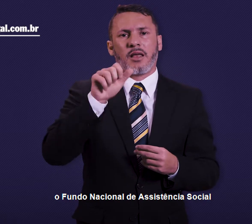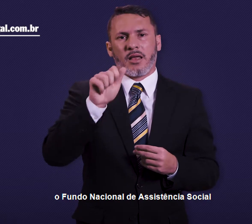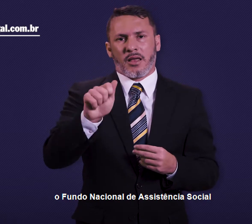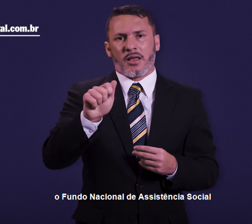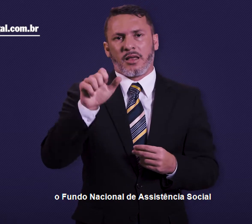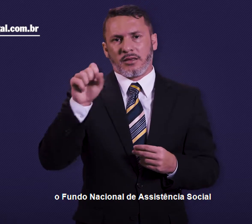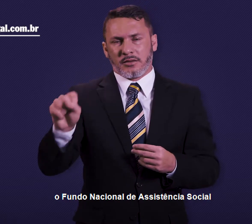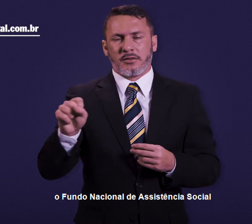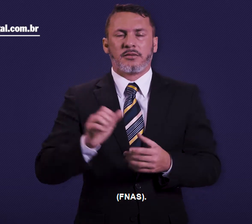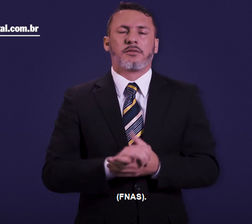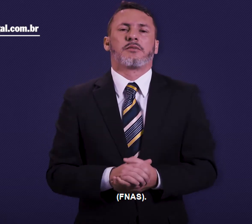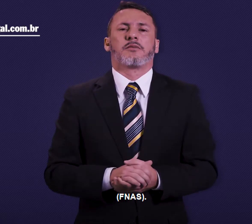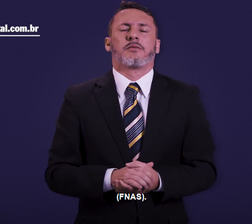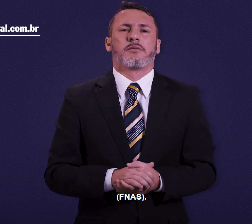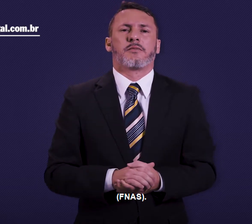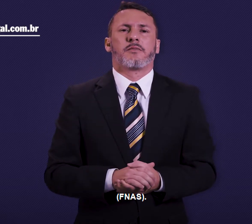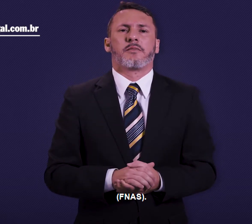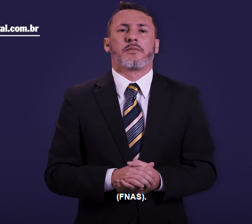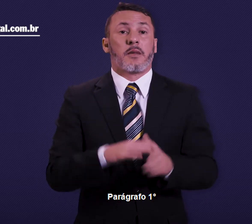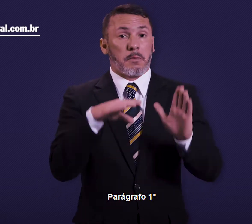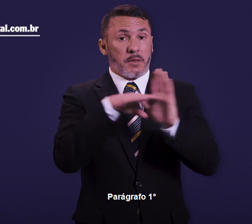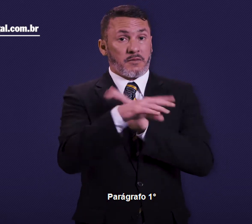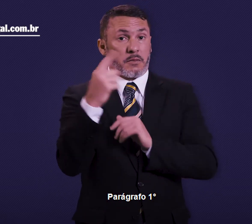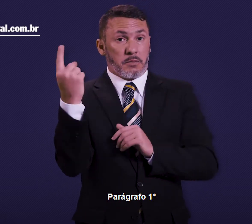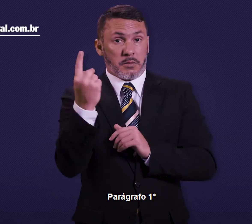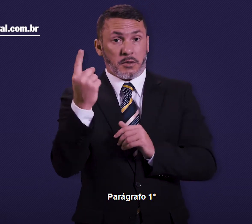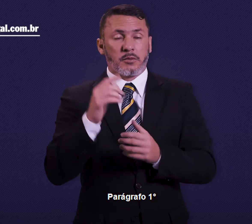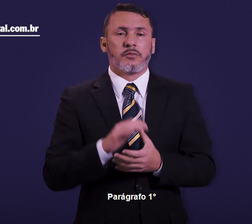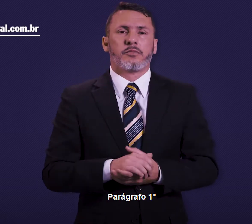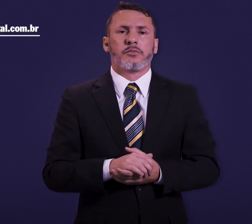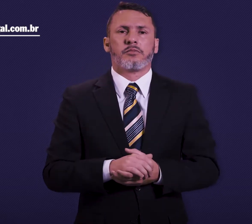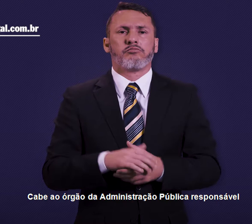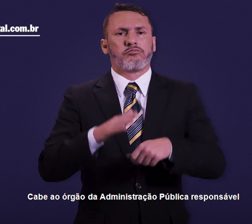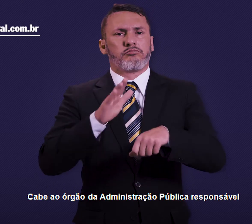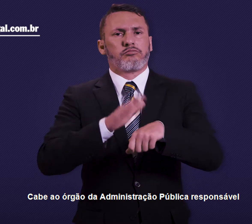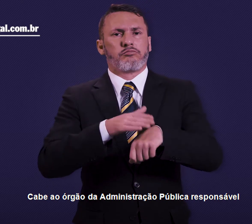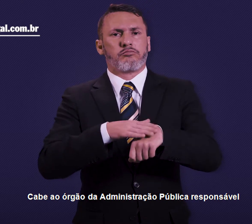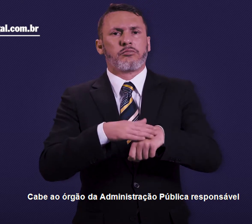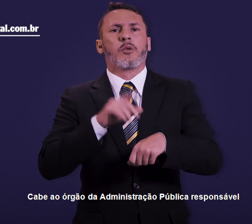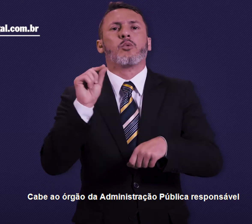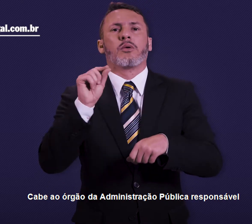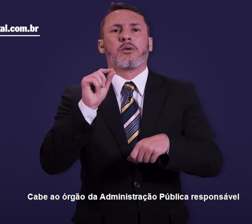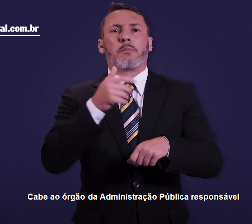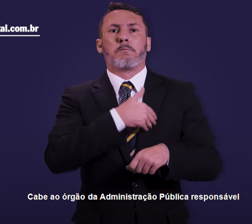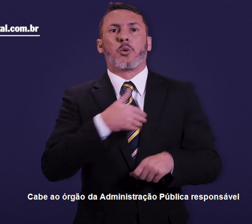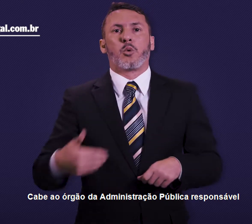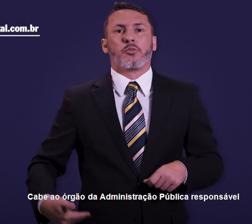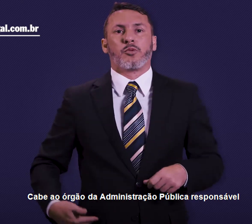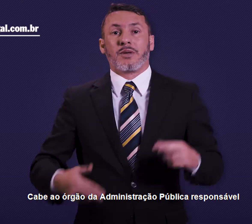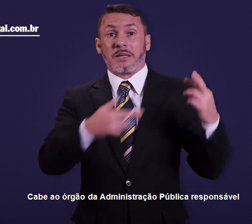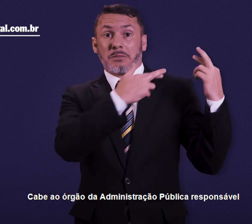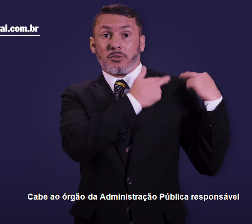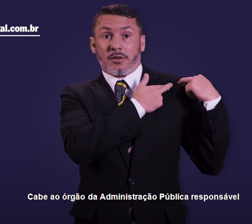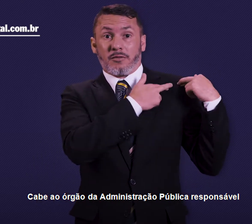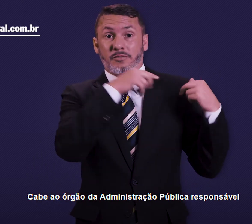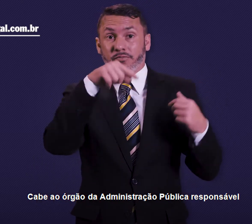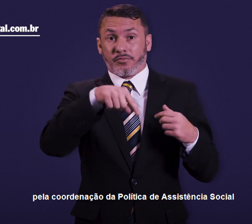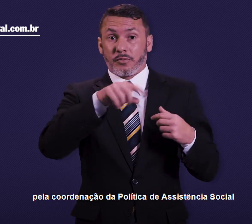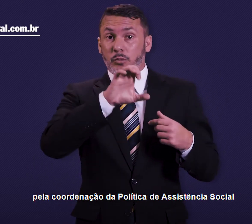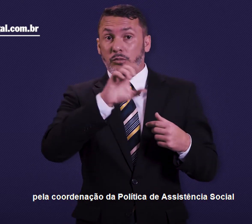Assistência Social, FNAS. Parágrafo 1º. Cabe ao órgão da administração pública responsável pela